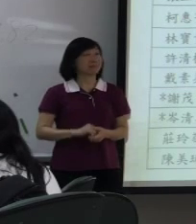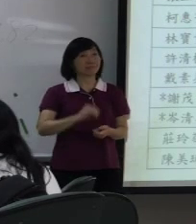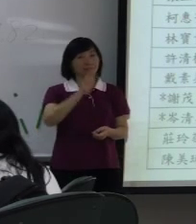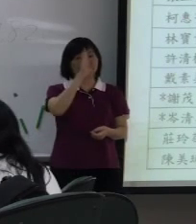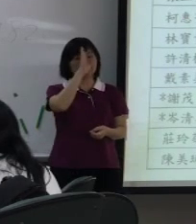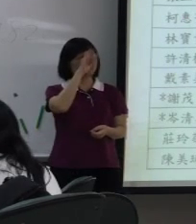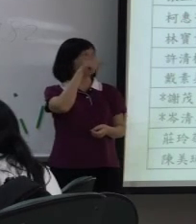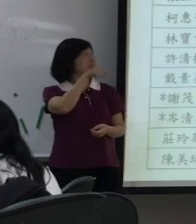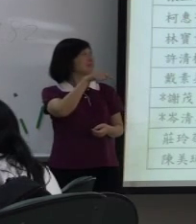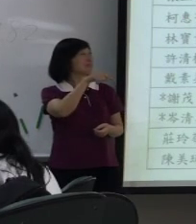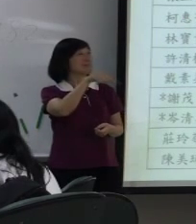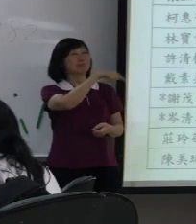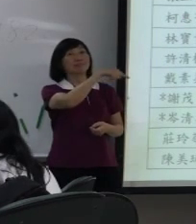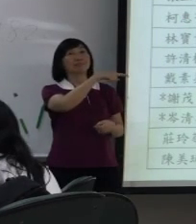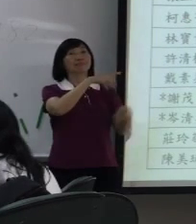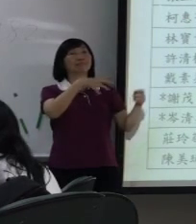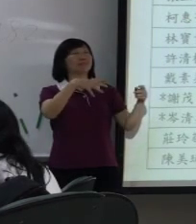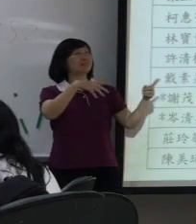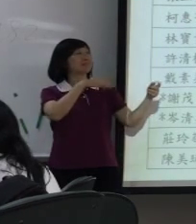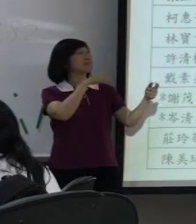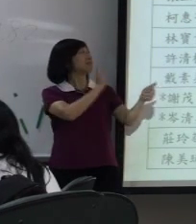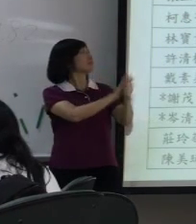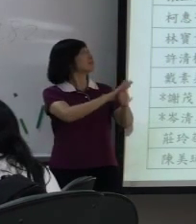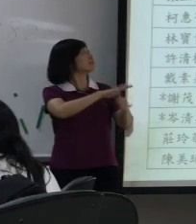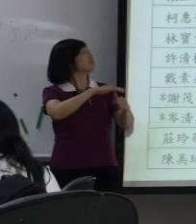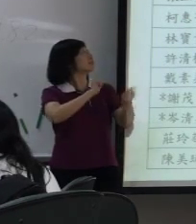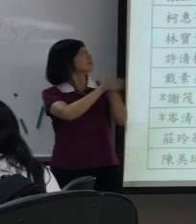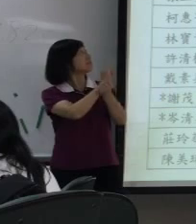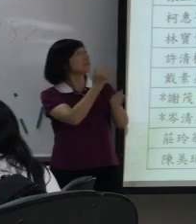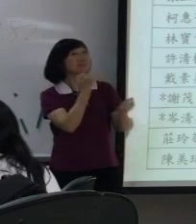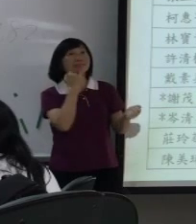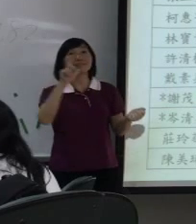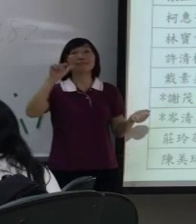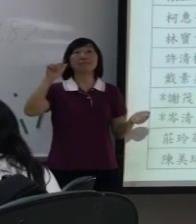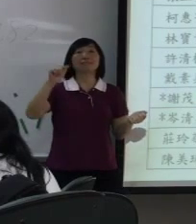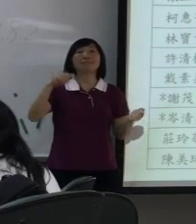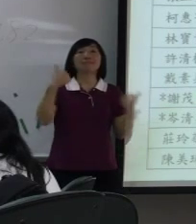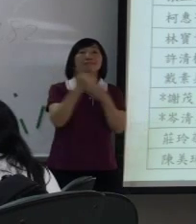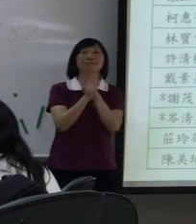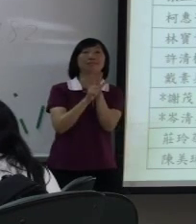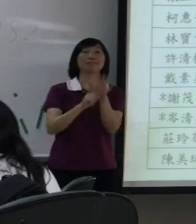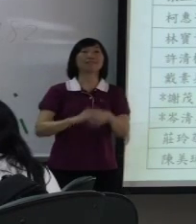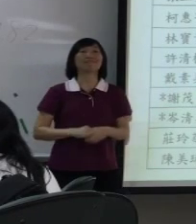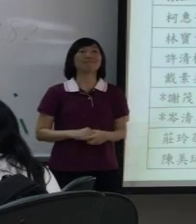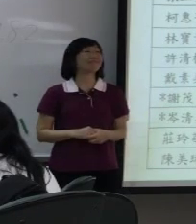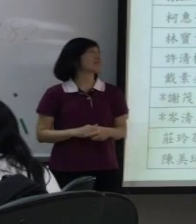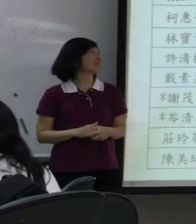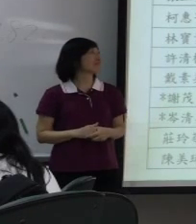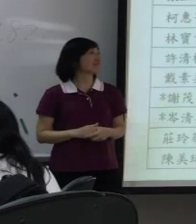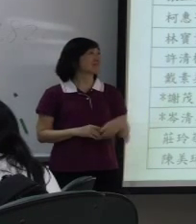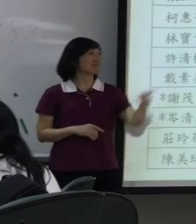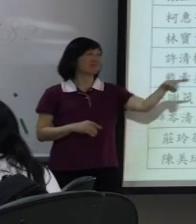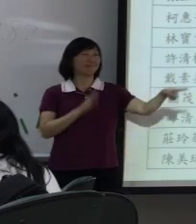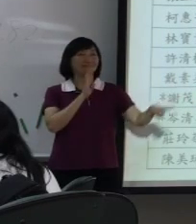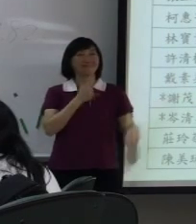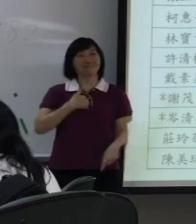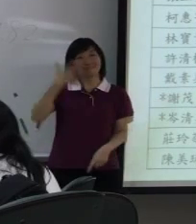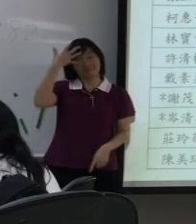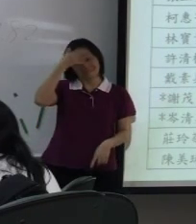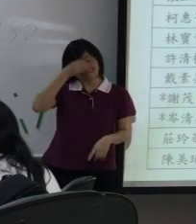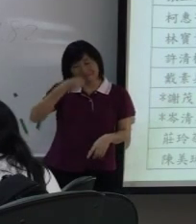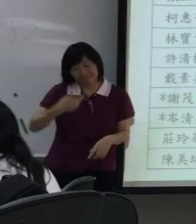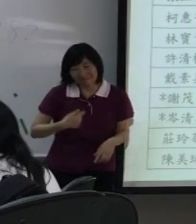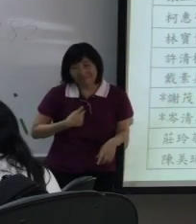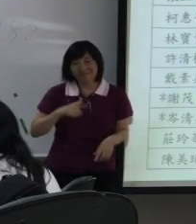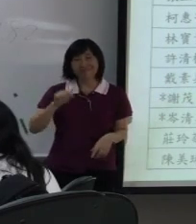们共同主持人柯老师代表，哦， 那我这个老人家各位可以知